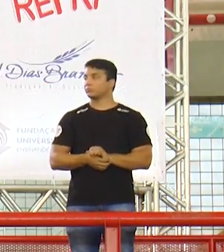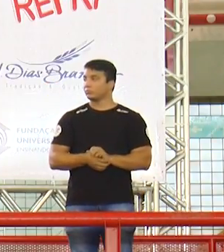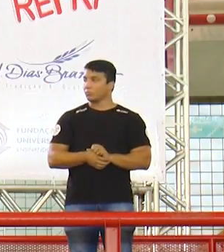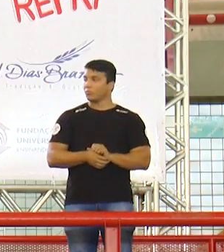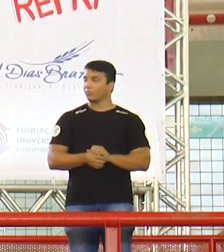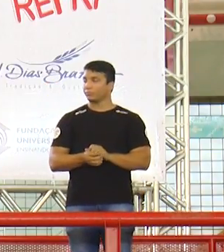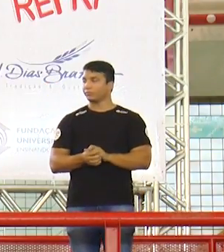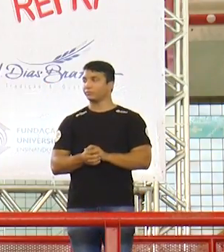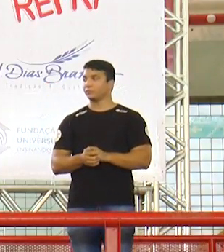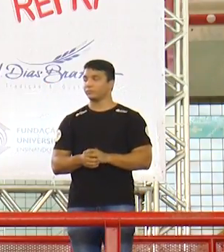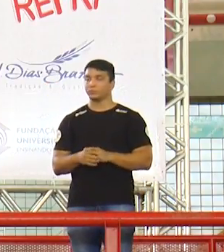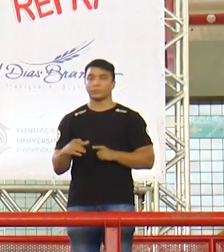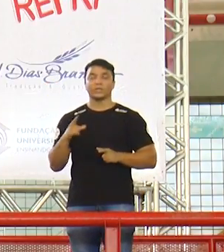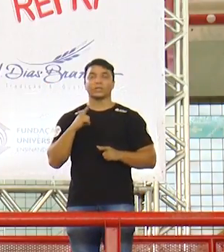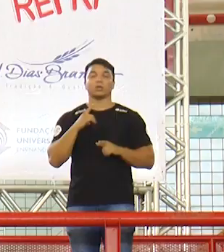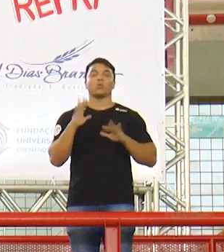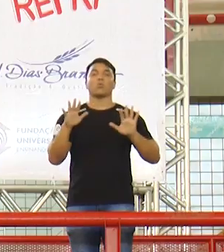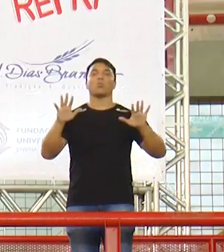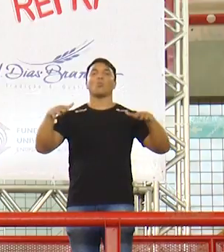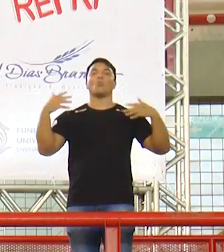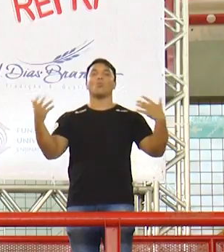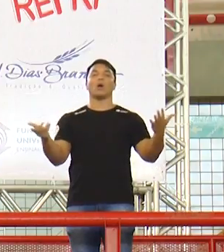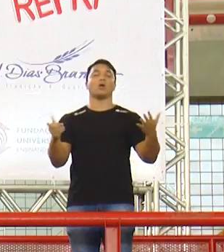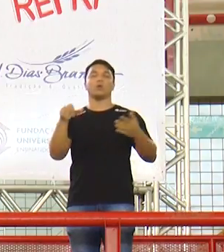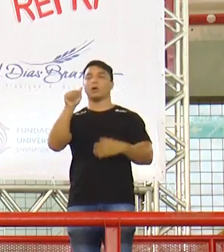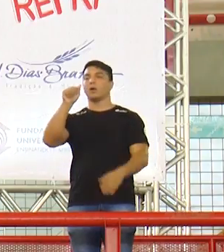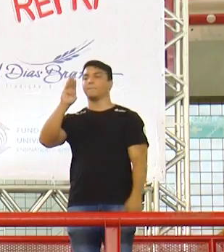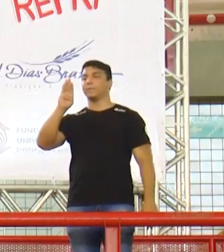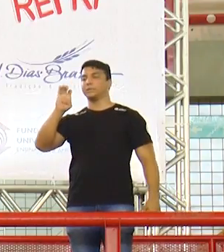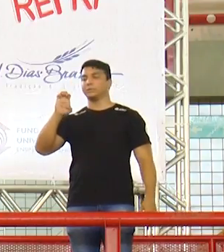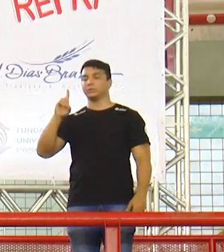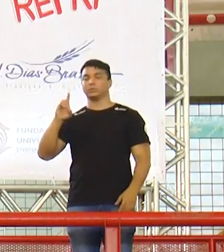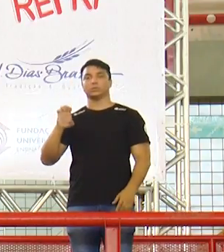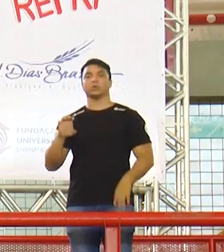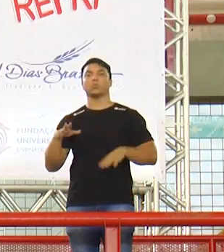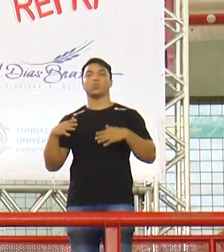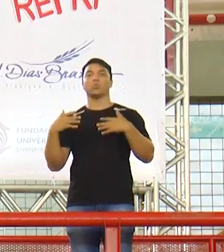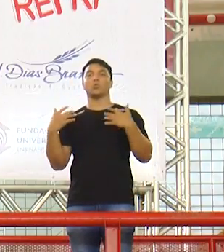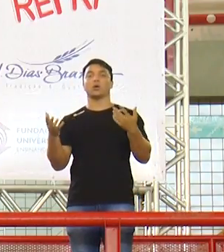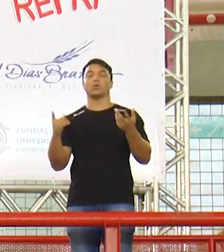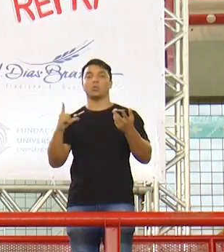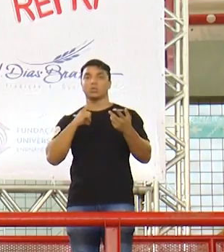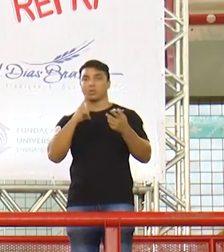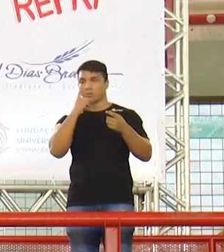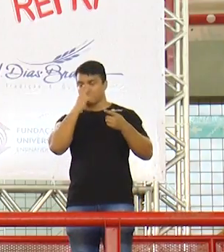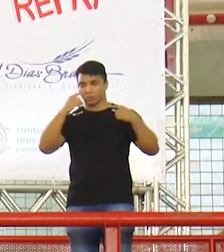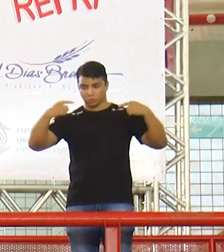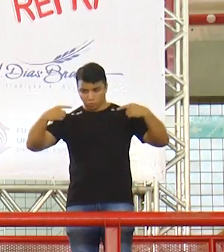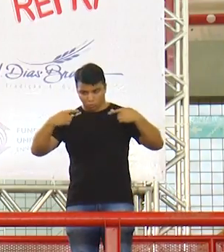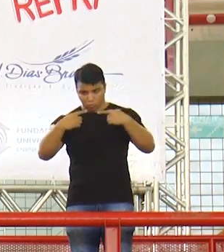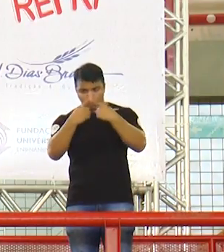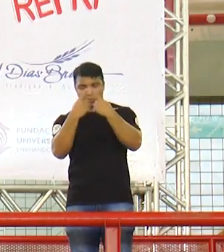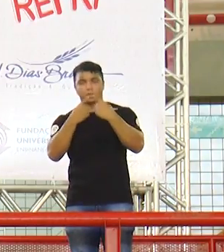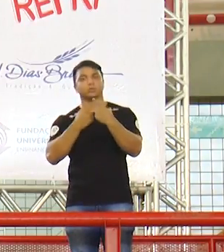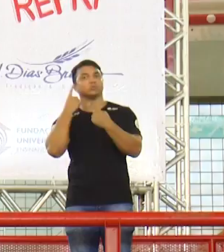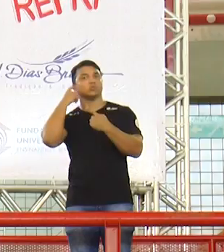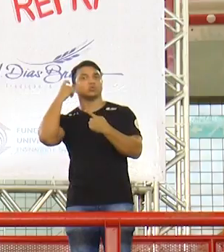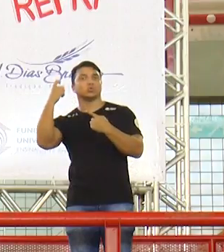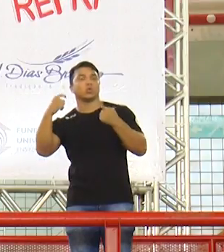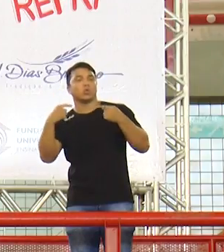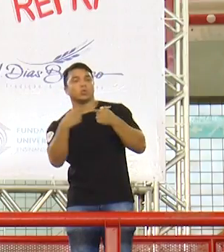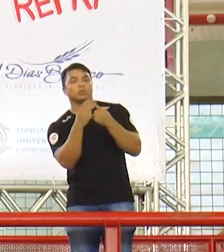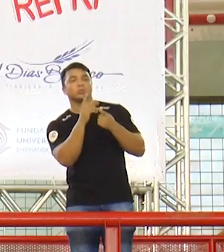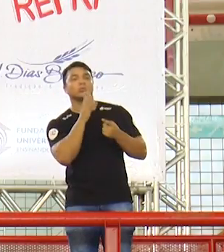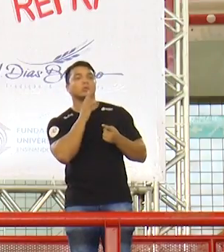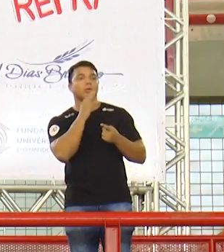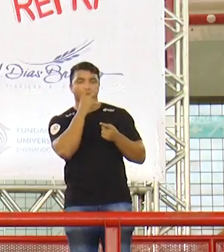coisa. Qual é das alternativas aquela que traz uma sonoridade que